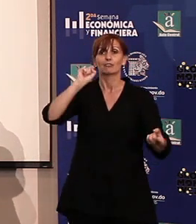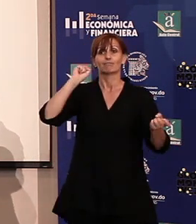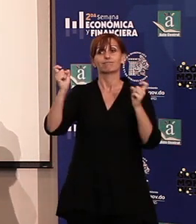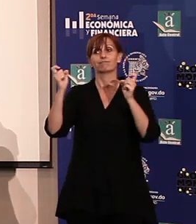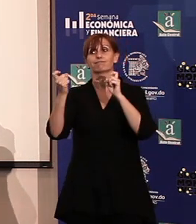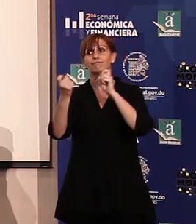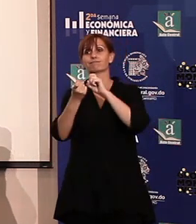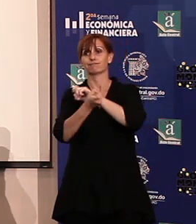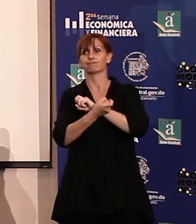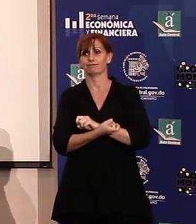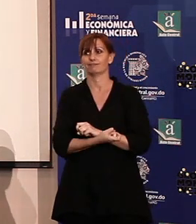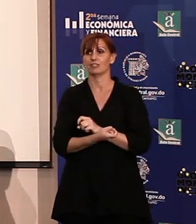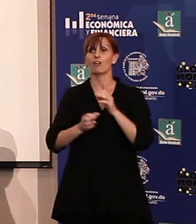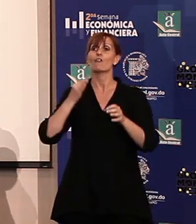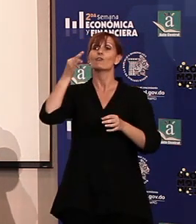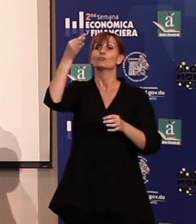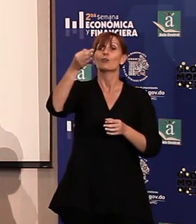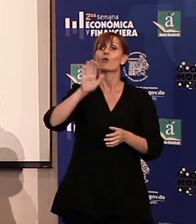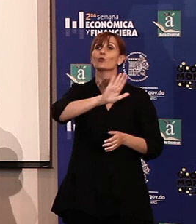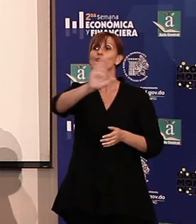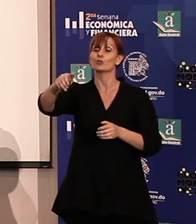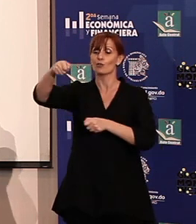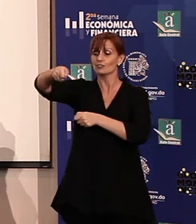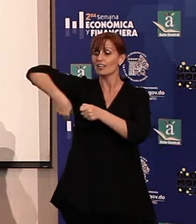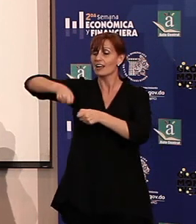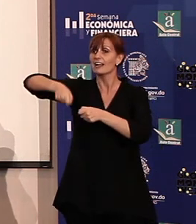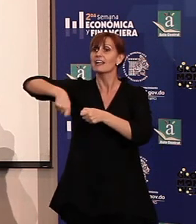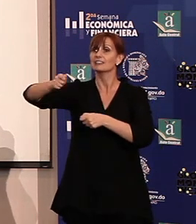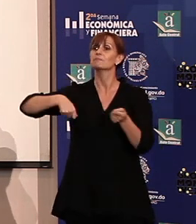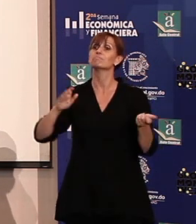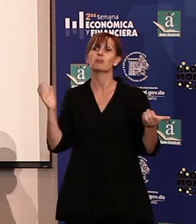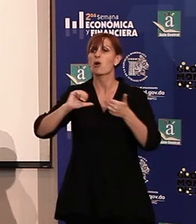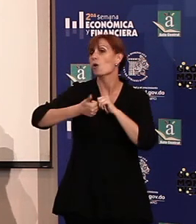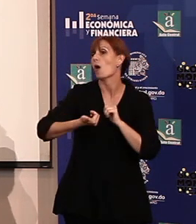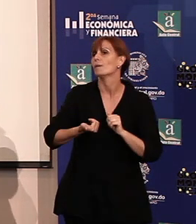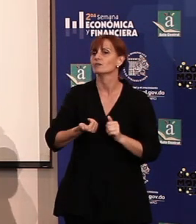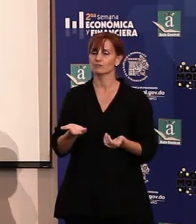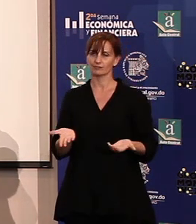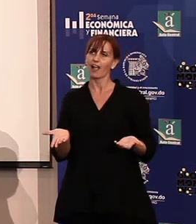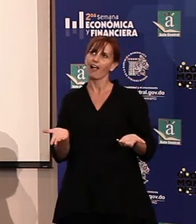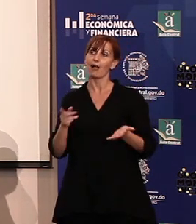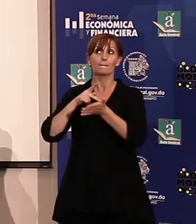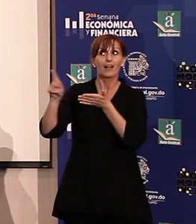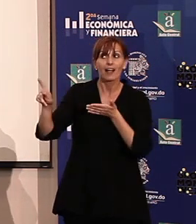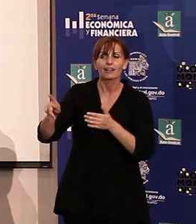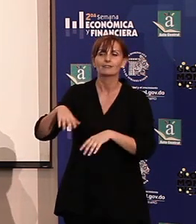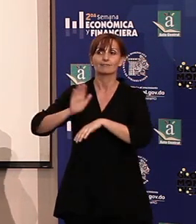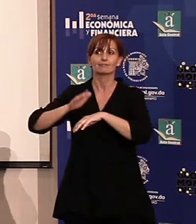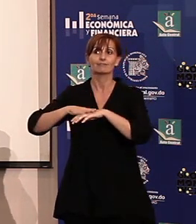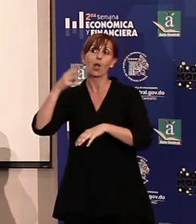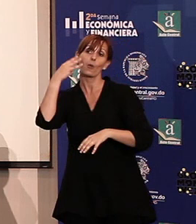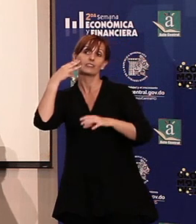muchachos su tarjeta de crédito el call center de APAT con whatsapp le va a decir hey hoy es 12 de